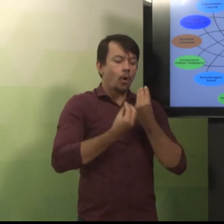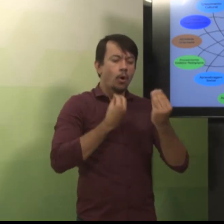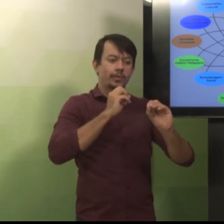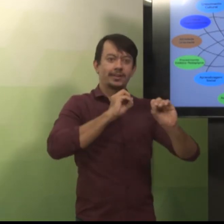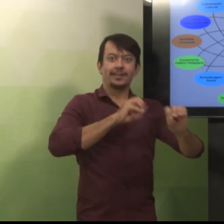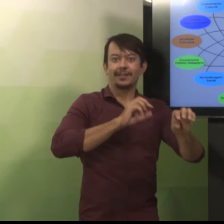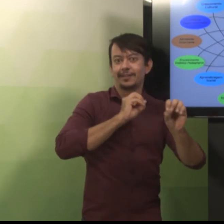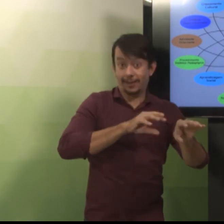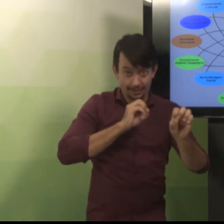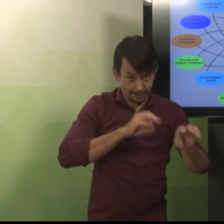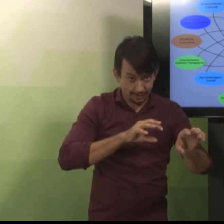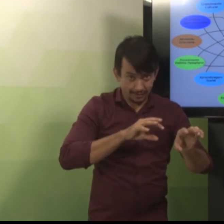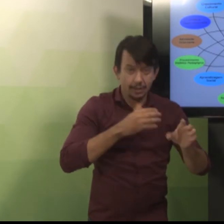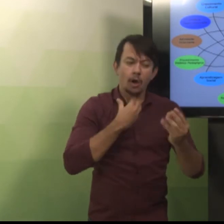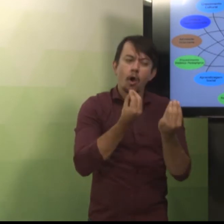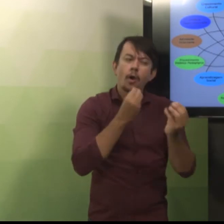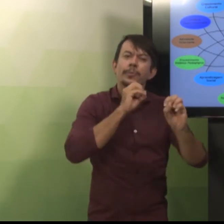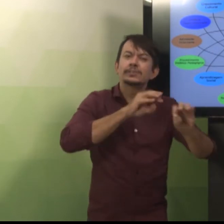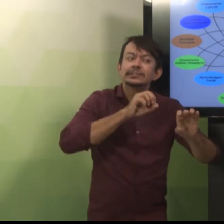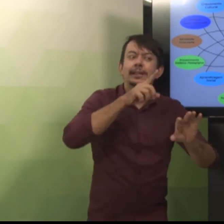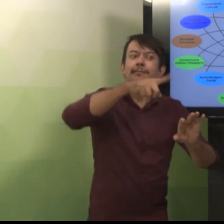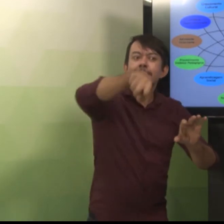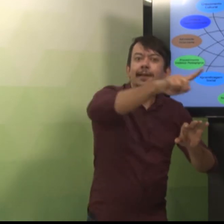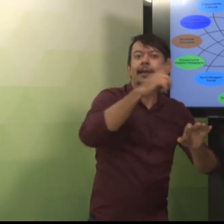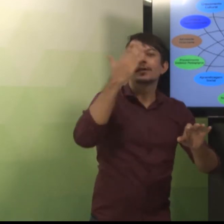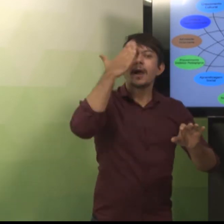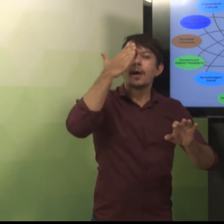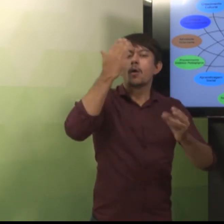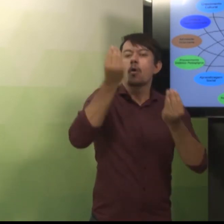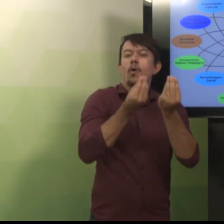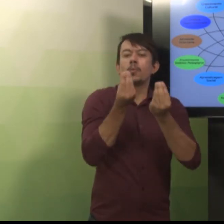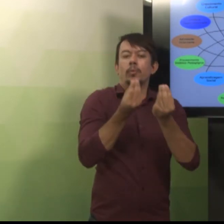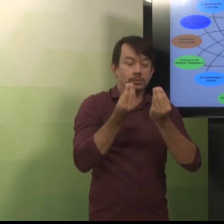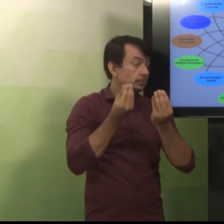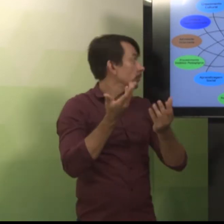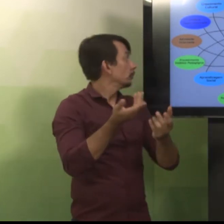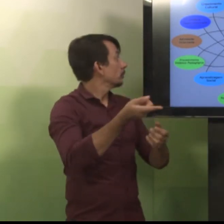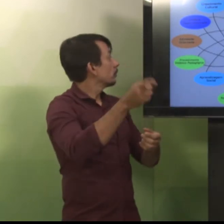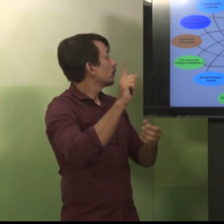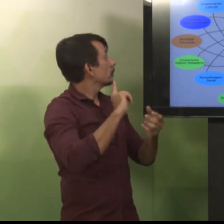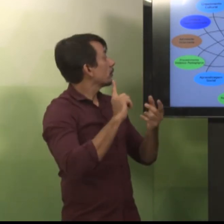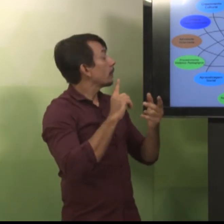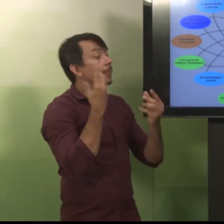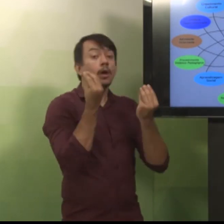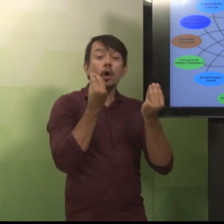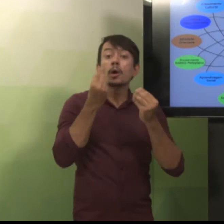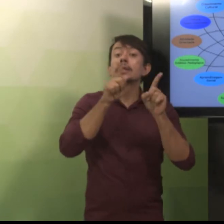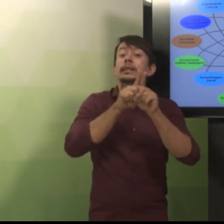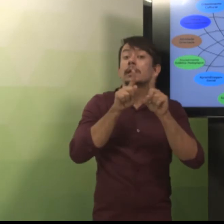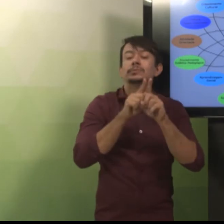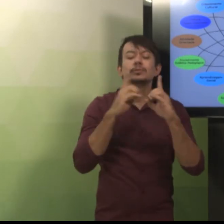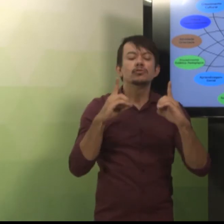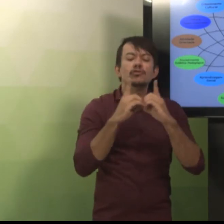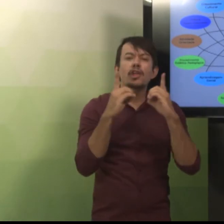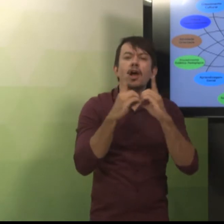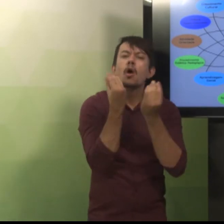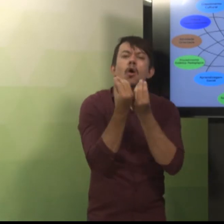a aprendizagem. Isso é um desafio para o ensino. Então, eu tenho que saber sobre isso. Com relação